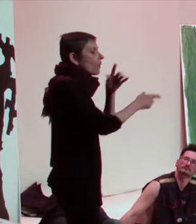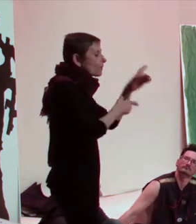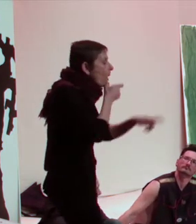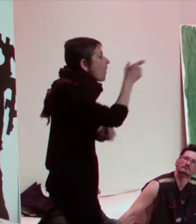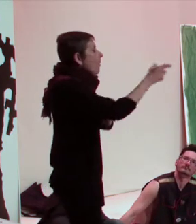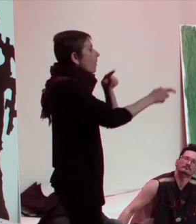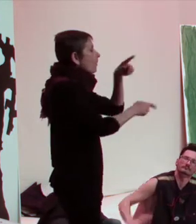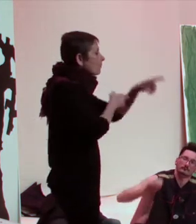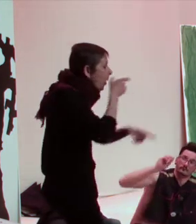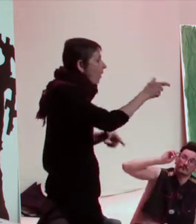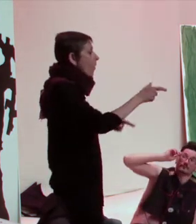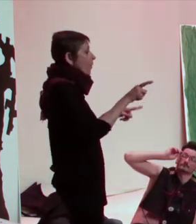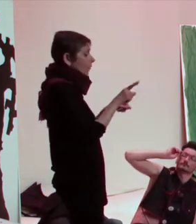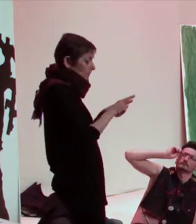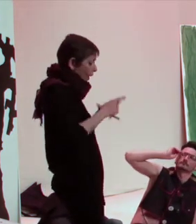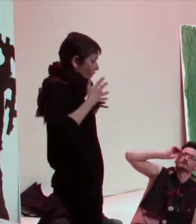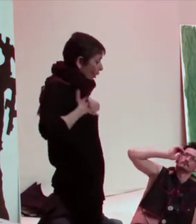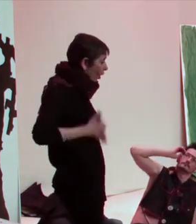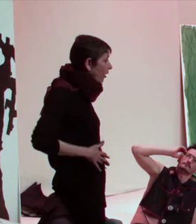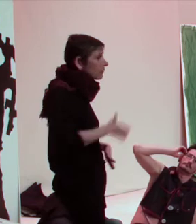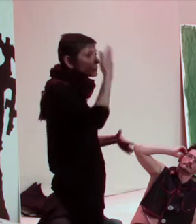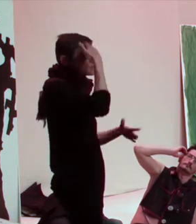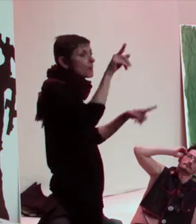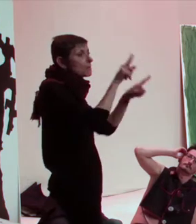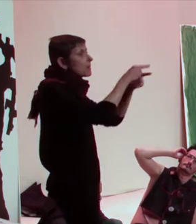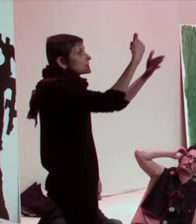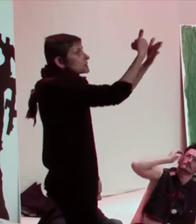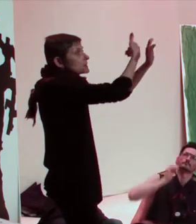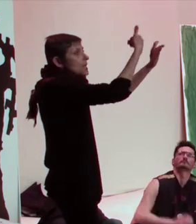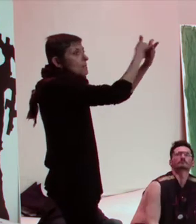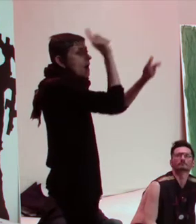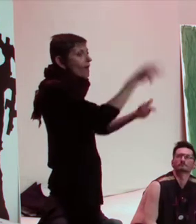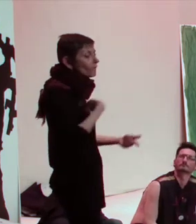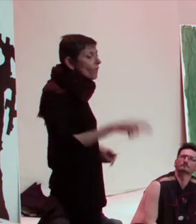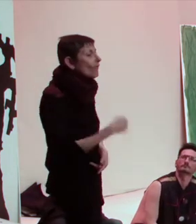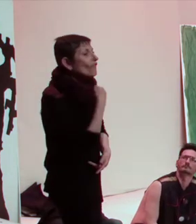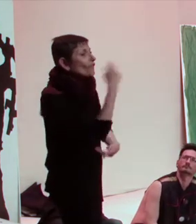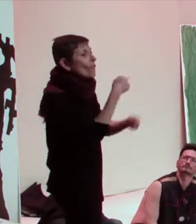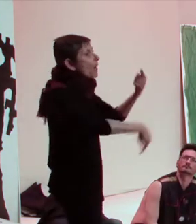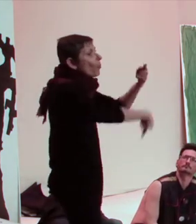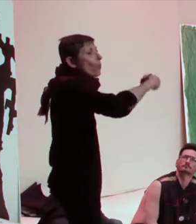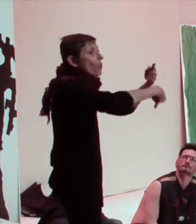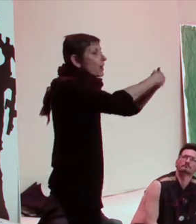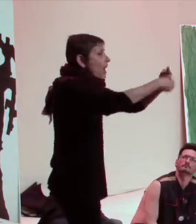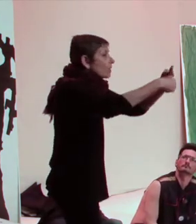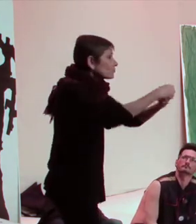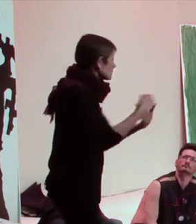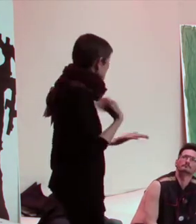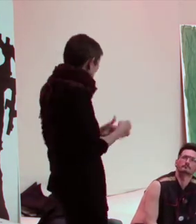ça c'est aussi l'histoire du doublage. Voilà, ça passe par le corps, il s'est retransmis, et c'est ce que fait aussi Marquand quand il